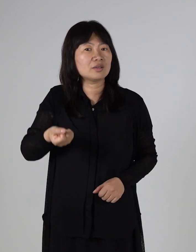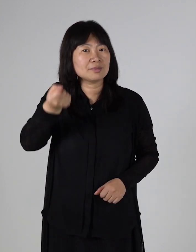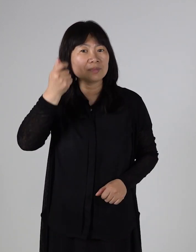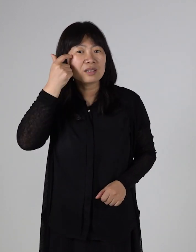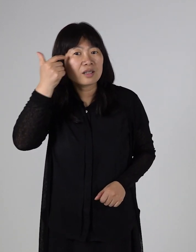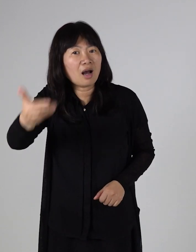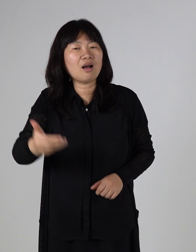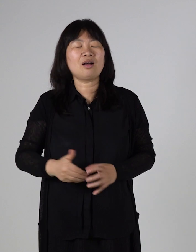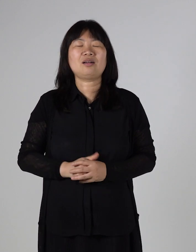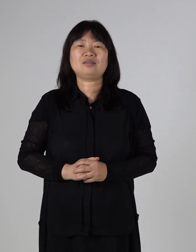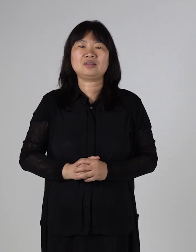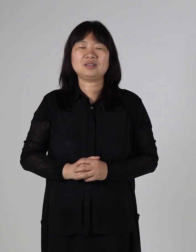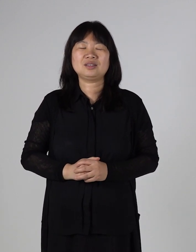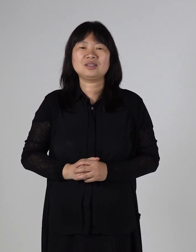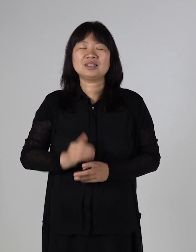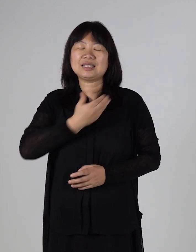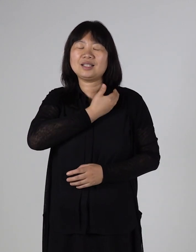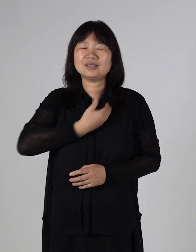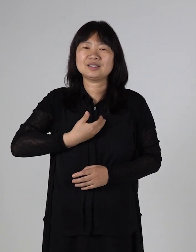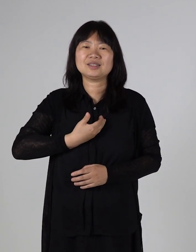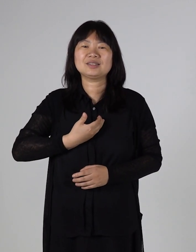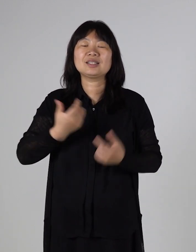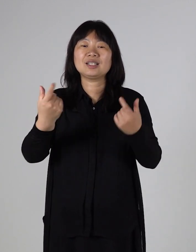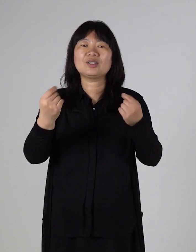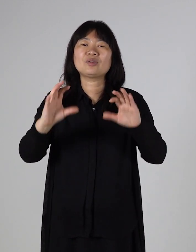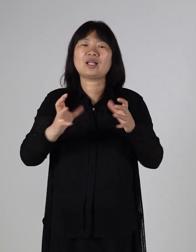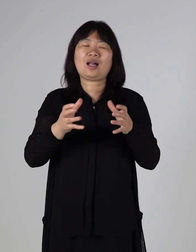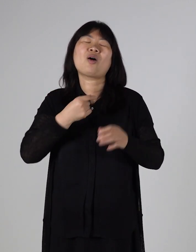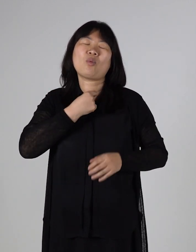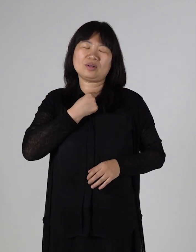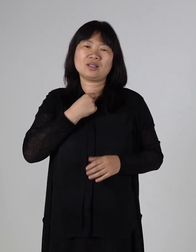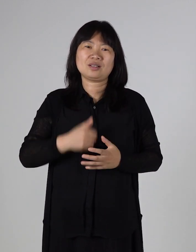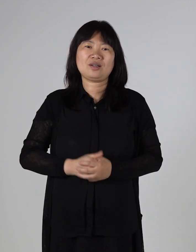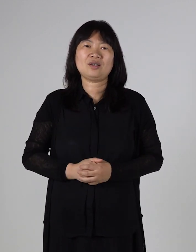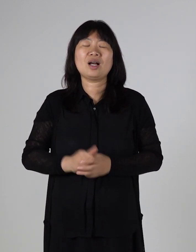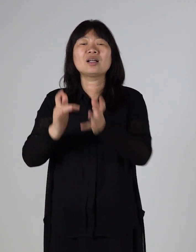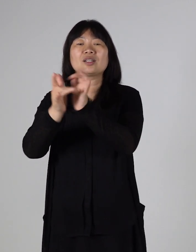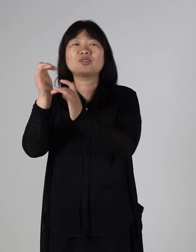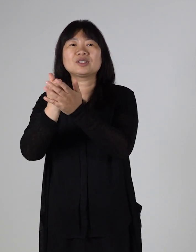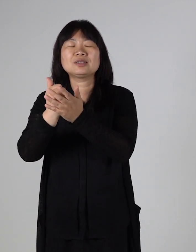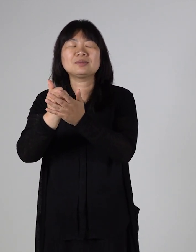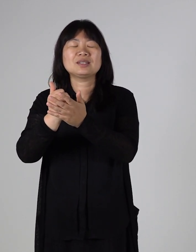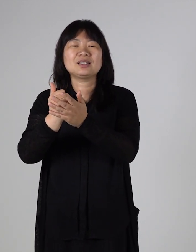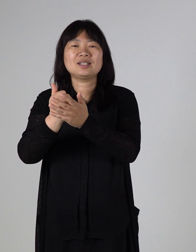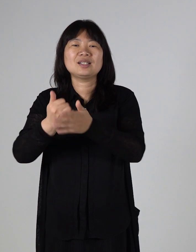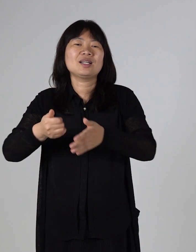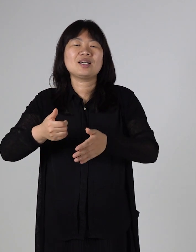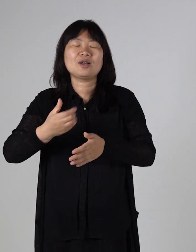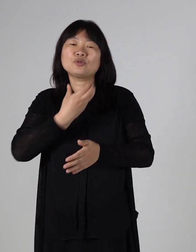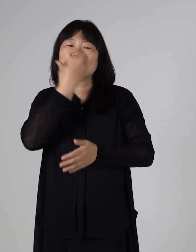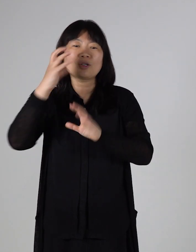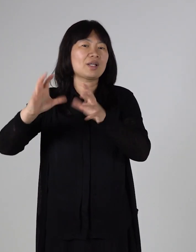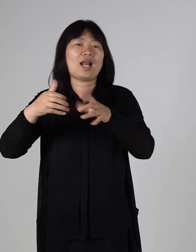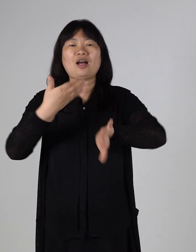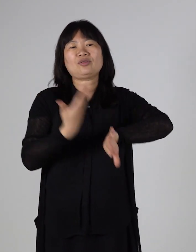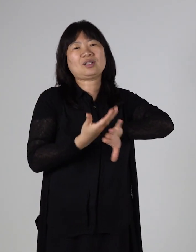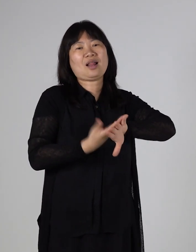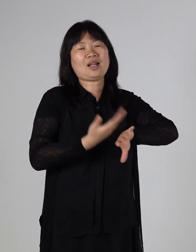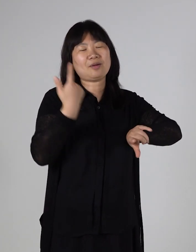그들이 꿈꾸던 나라였어요. 예수님이 꿈꾸던 나라가 아니었어요.